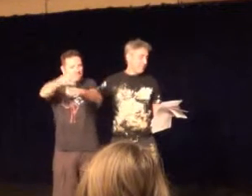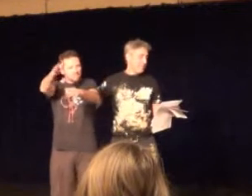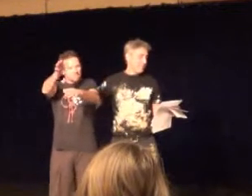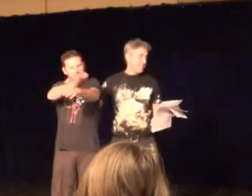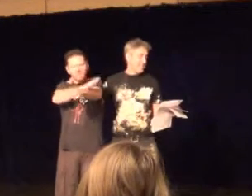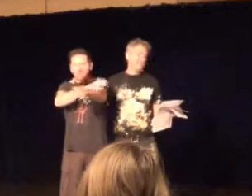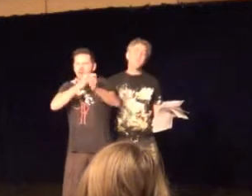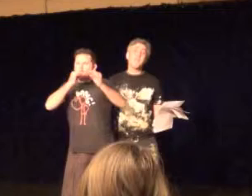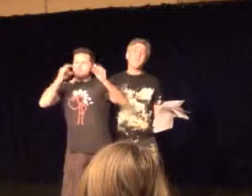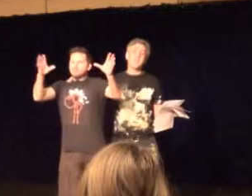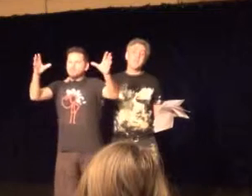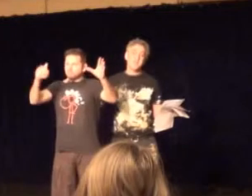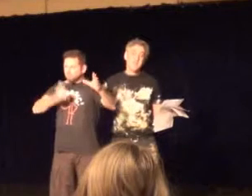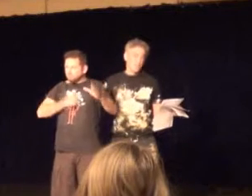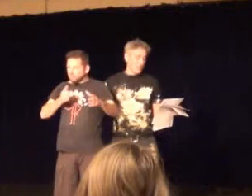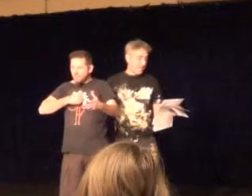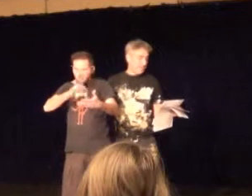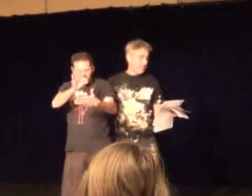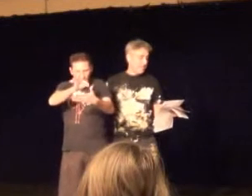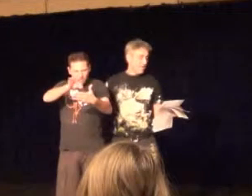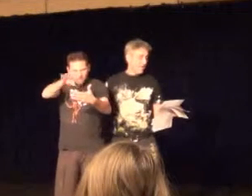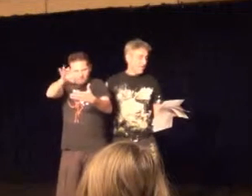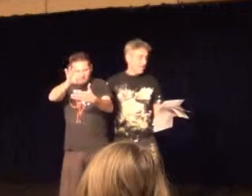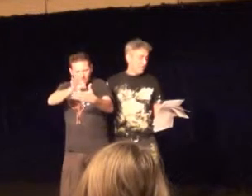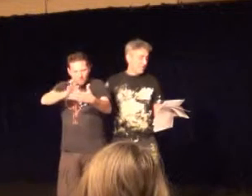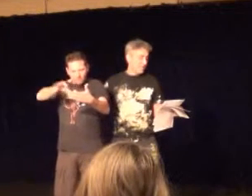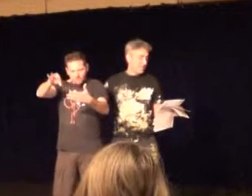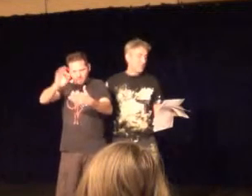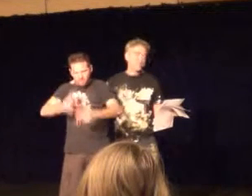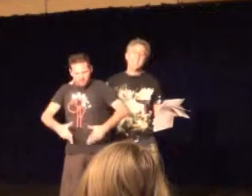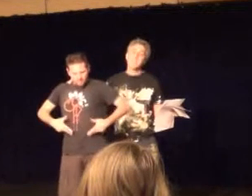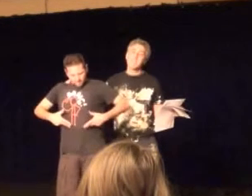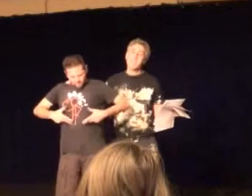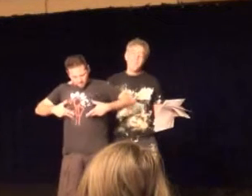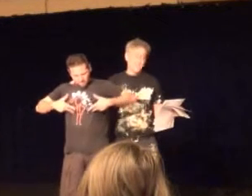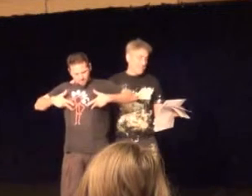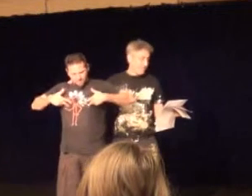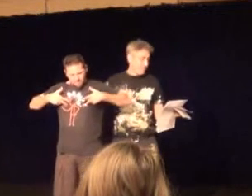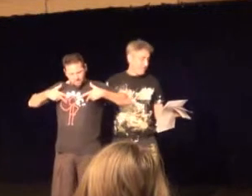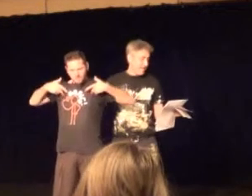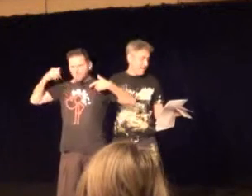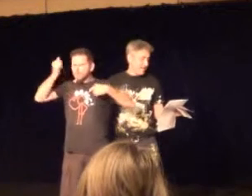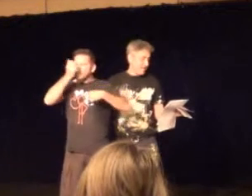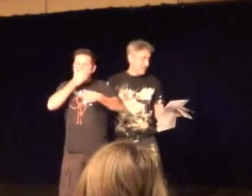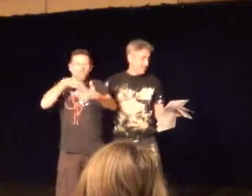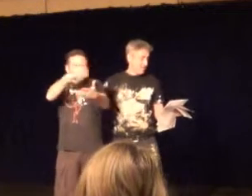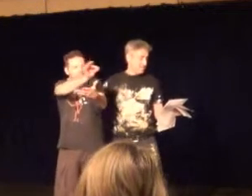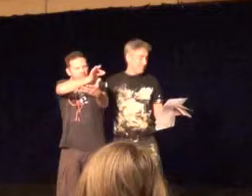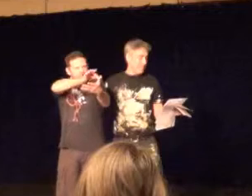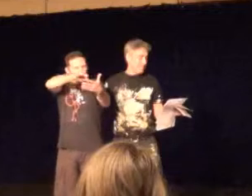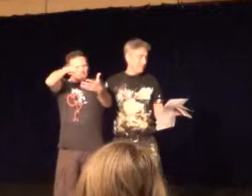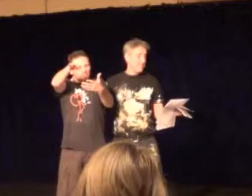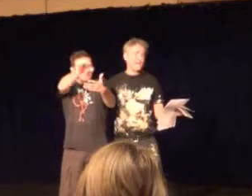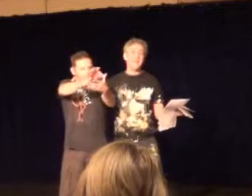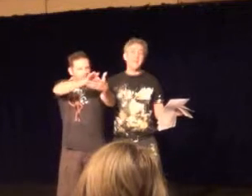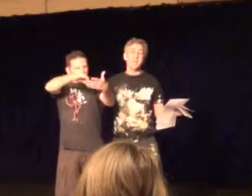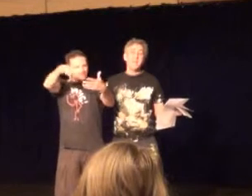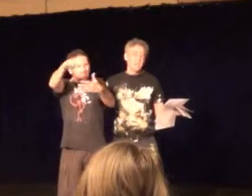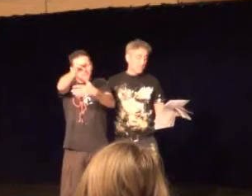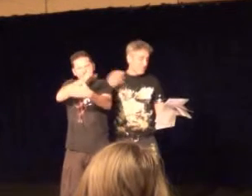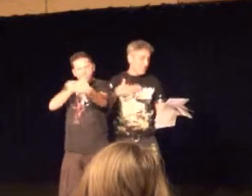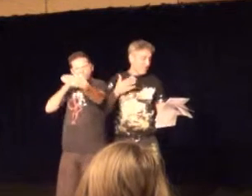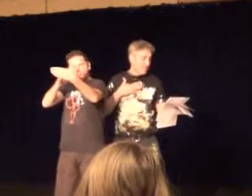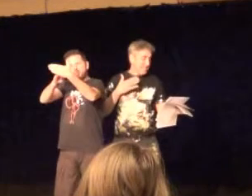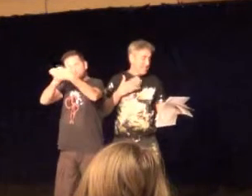un poème que l'on écrit soi-même. Une belle mélopée que l'on peut s'accorder. Un filet de lumière qui transperce les